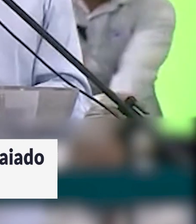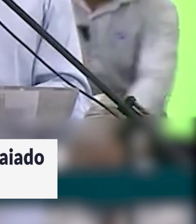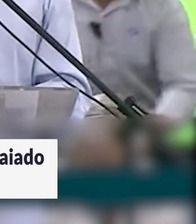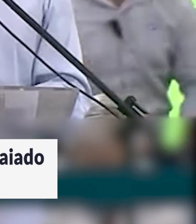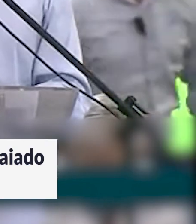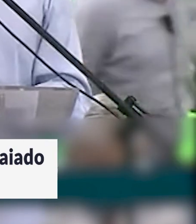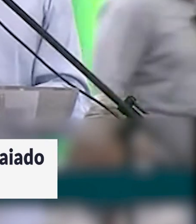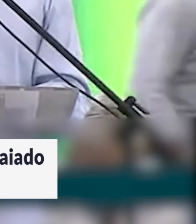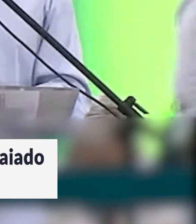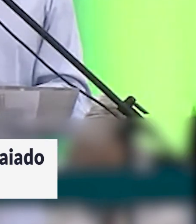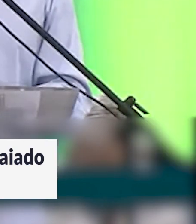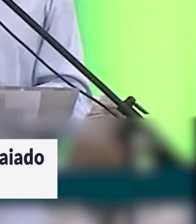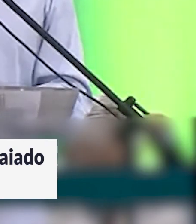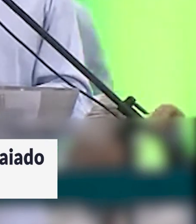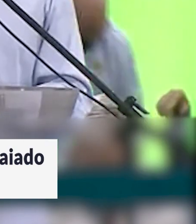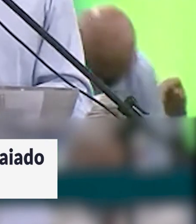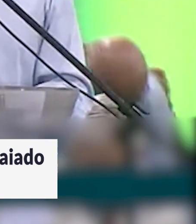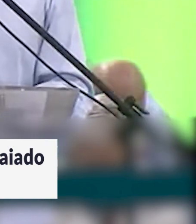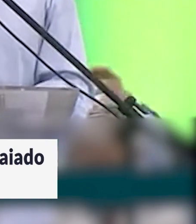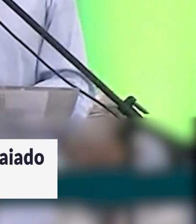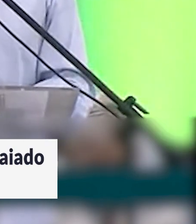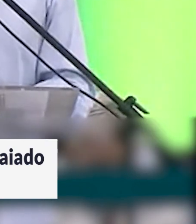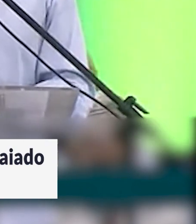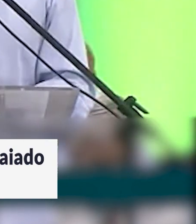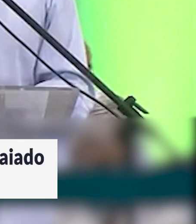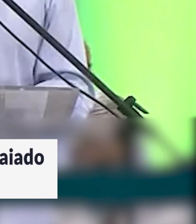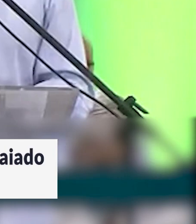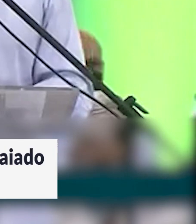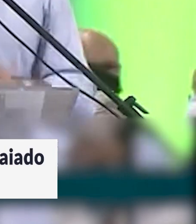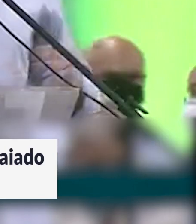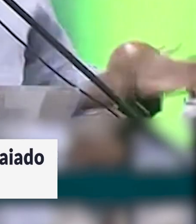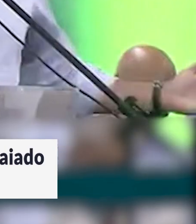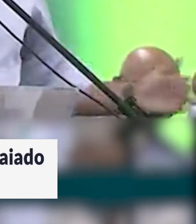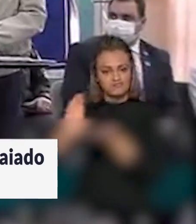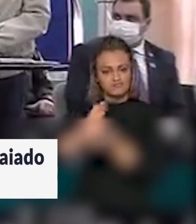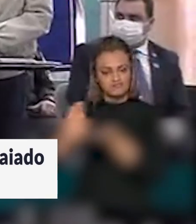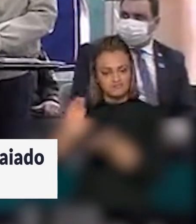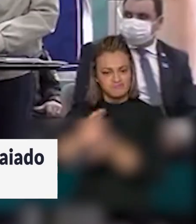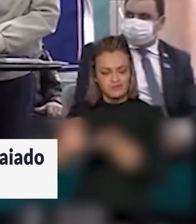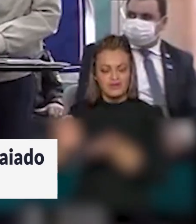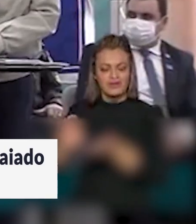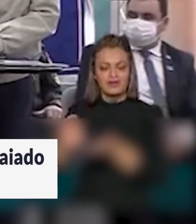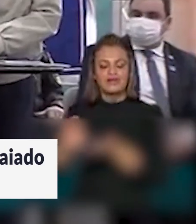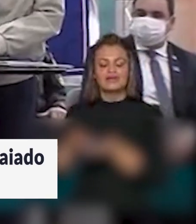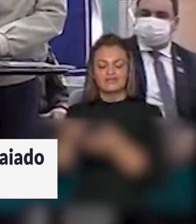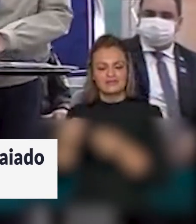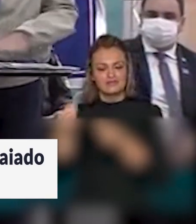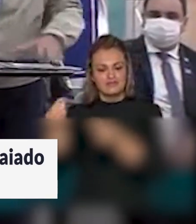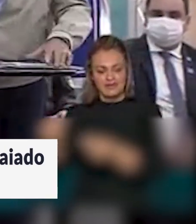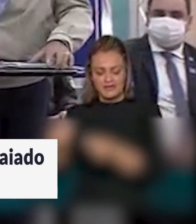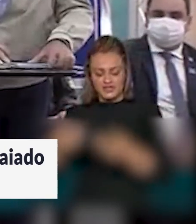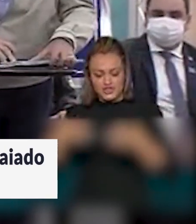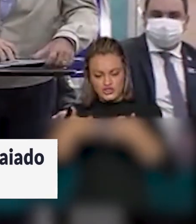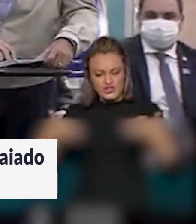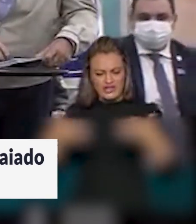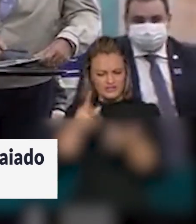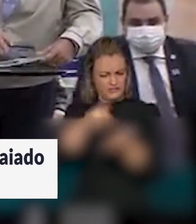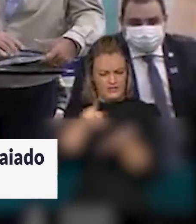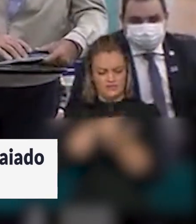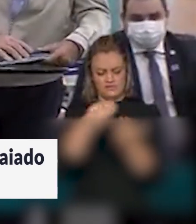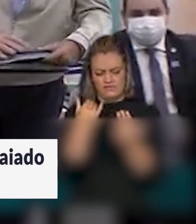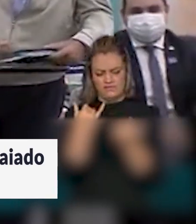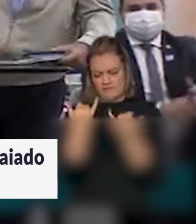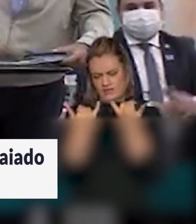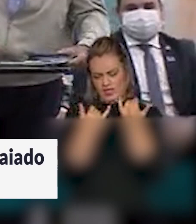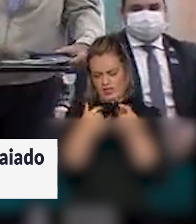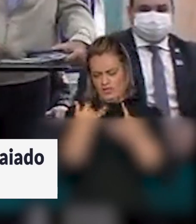18% disso, aqui no Amazonas, foi para o setor do turismo. Na cerimônia, o Ministério do Turismo